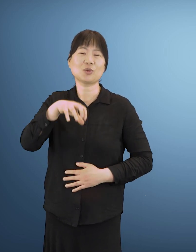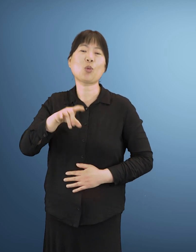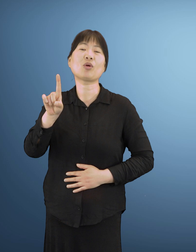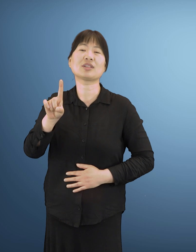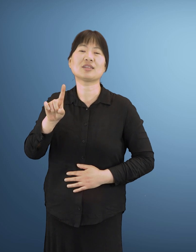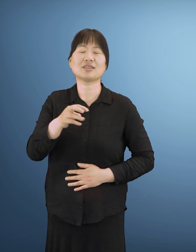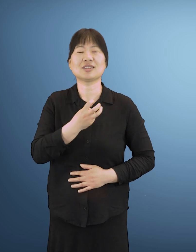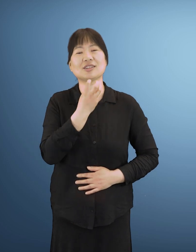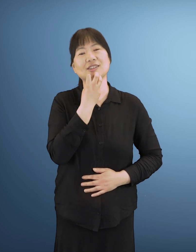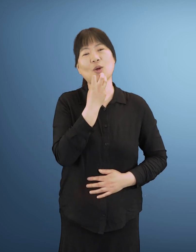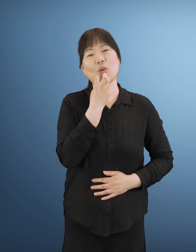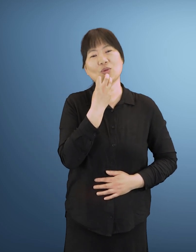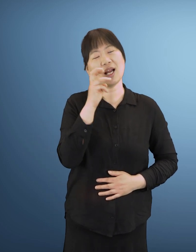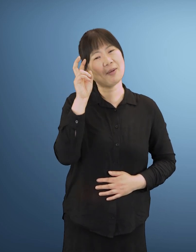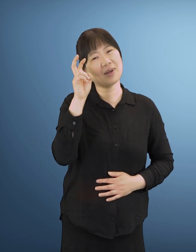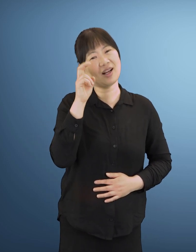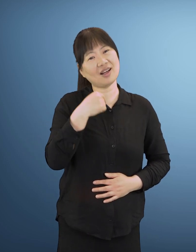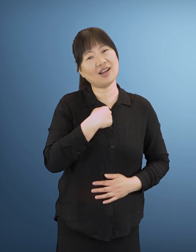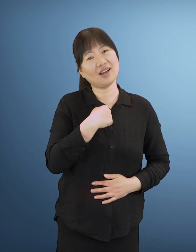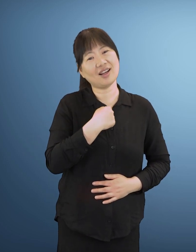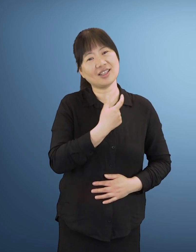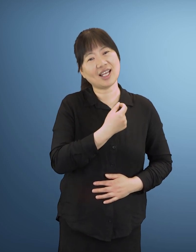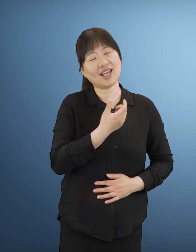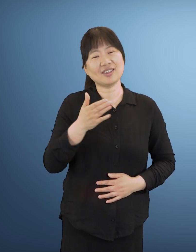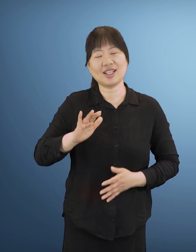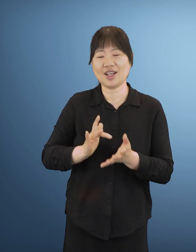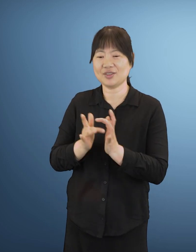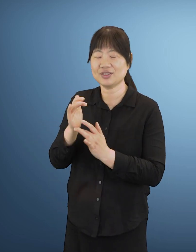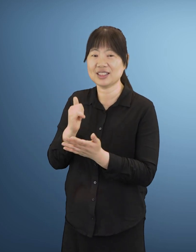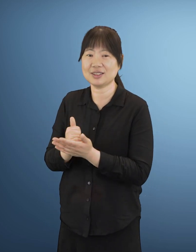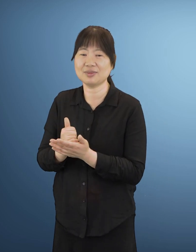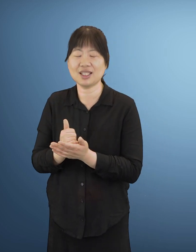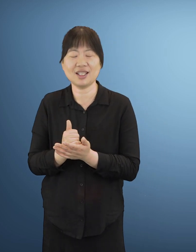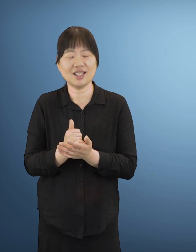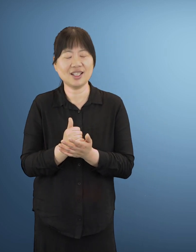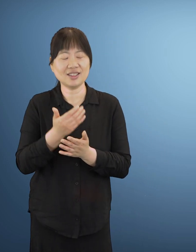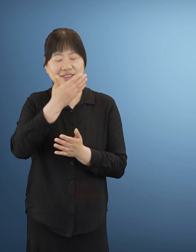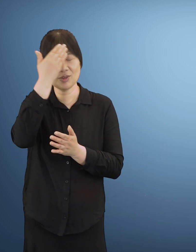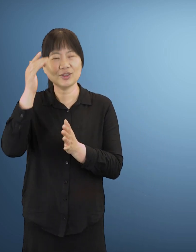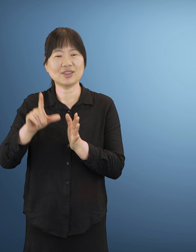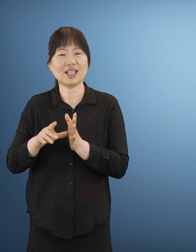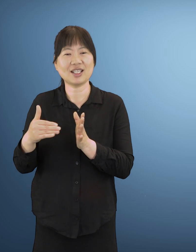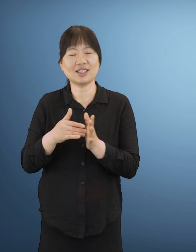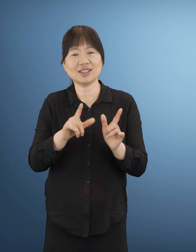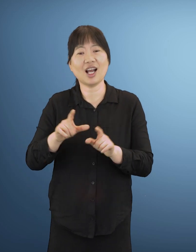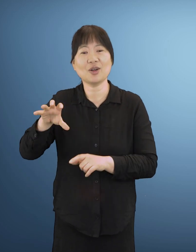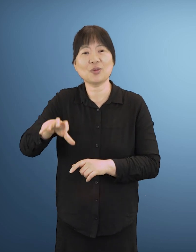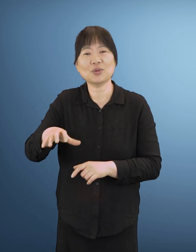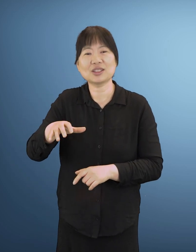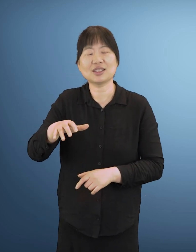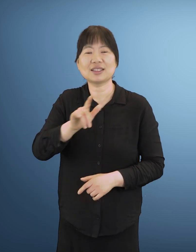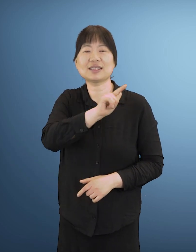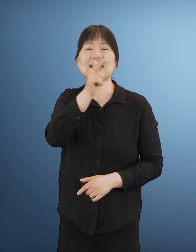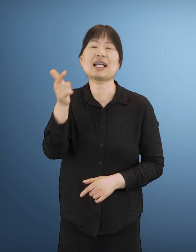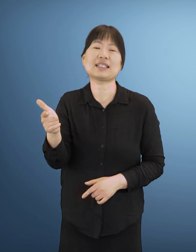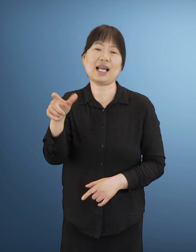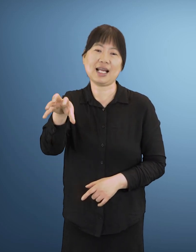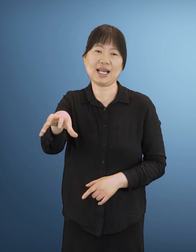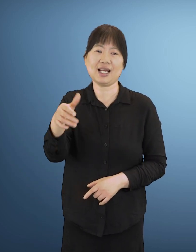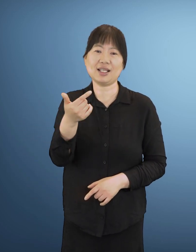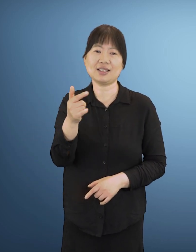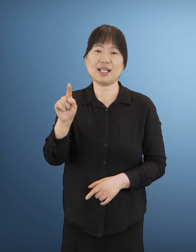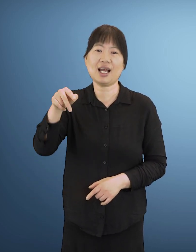예수님은 대부분의 시간을 사실상 청년 때까지는 나사렛이라는